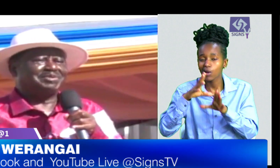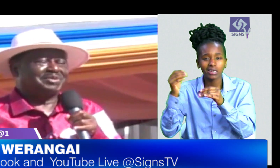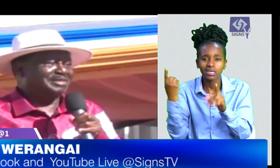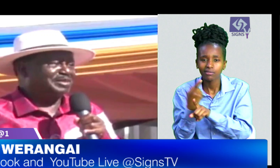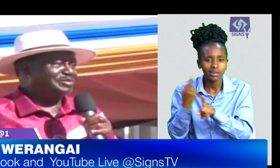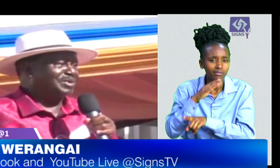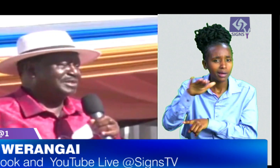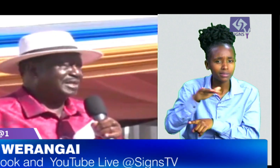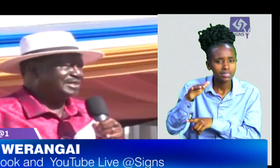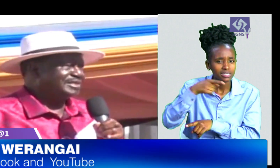ODM iliundwa wakati gani?